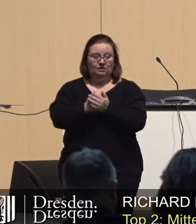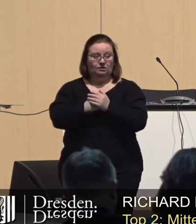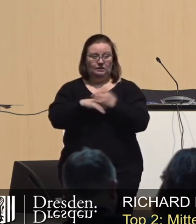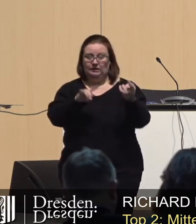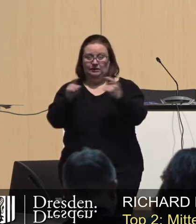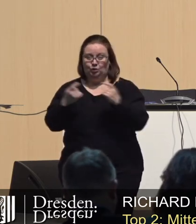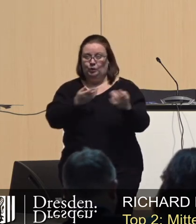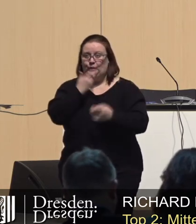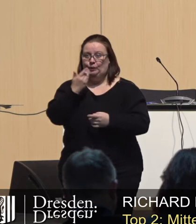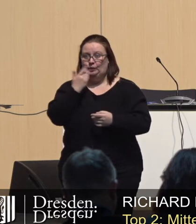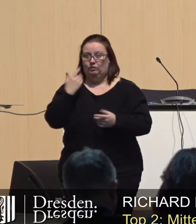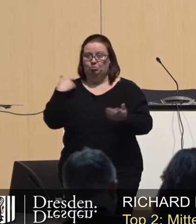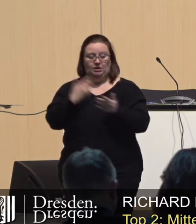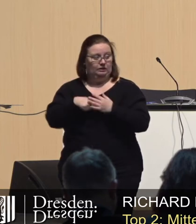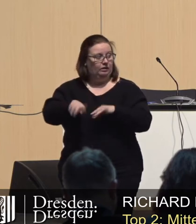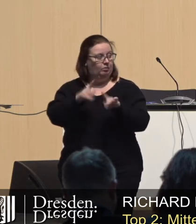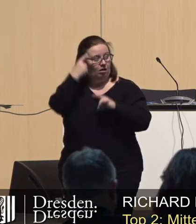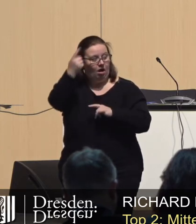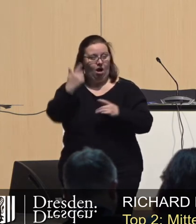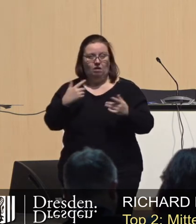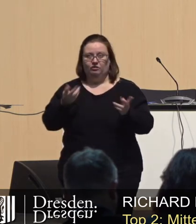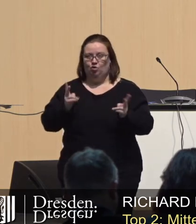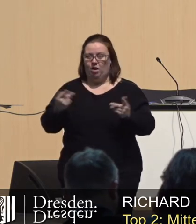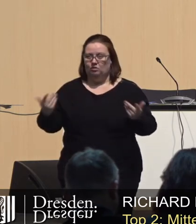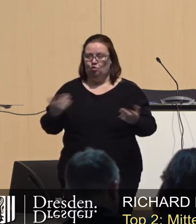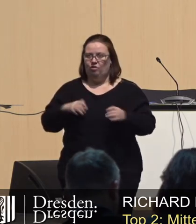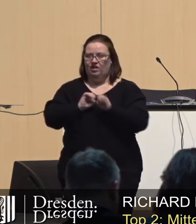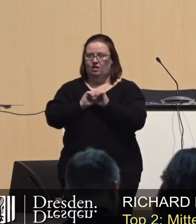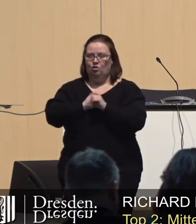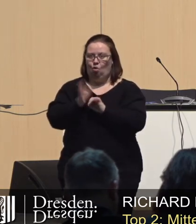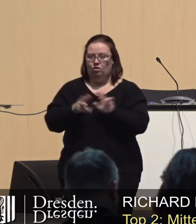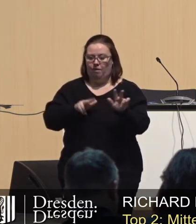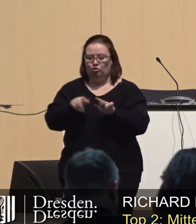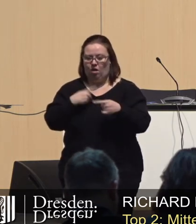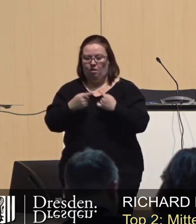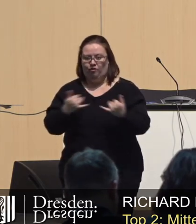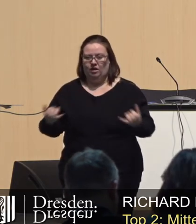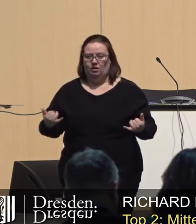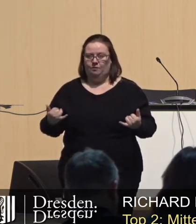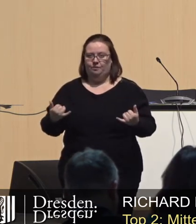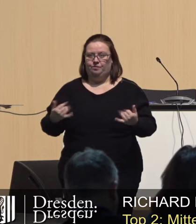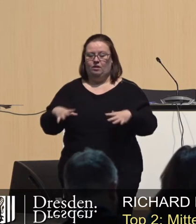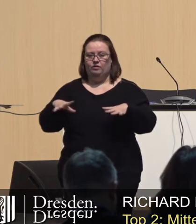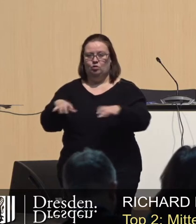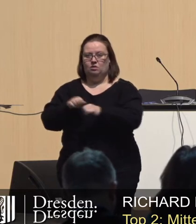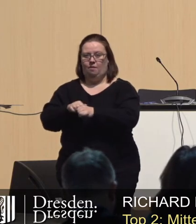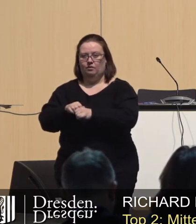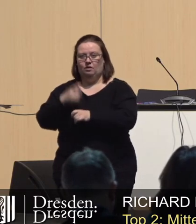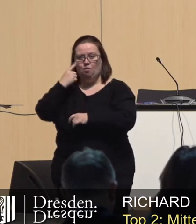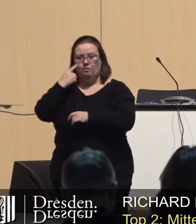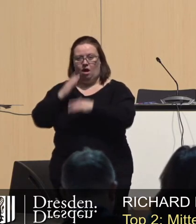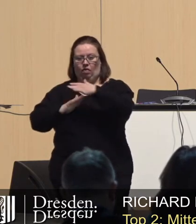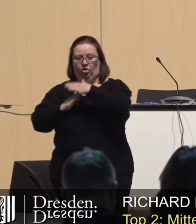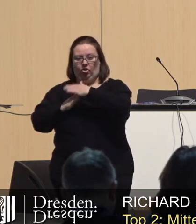Debatte darüber haben, jedenfalls keine hier im Rat, wie eigentlich das Corona-Management läuft. Das Gesundheitsamt arbeitet am